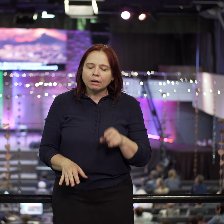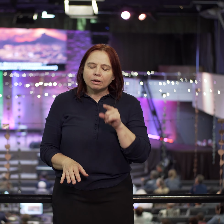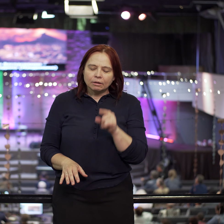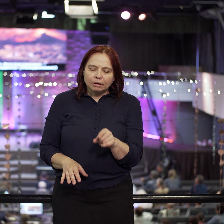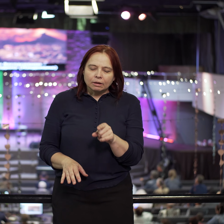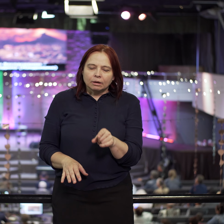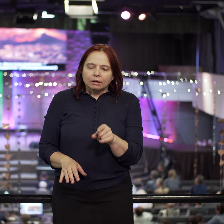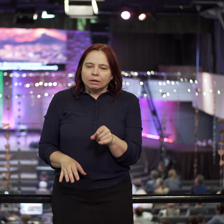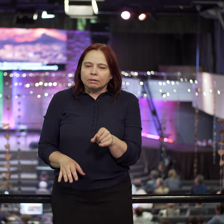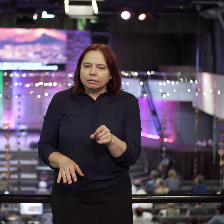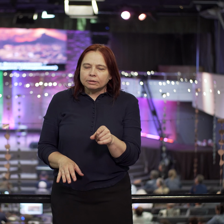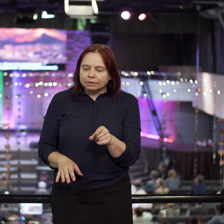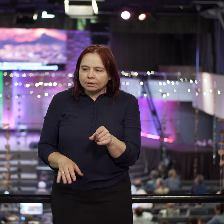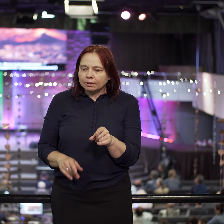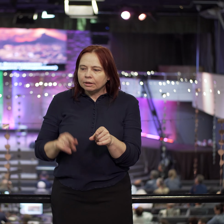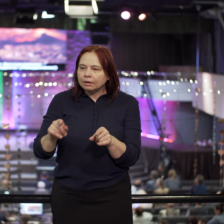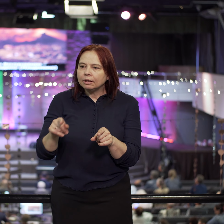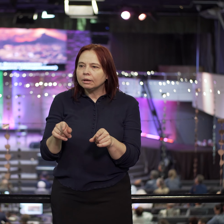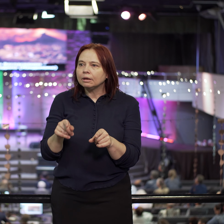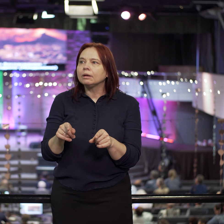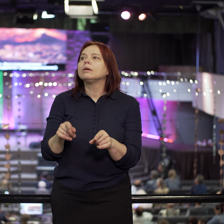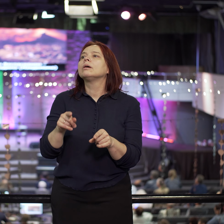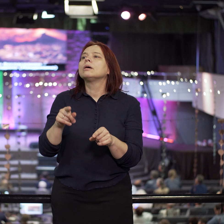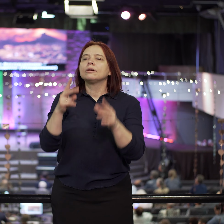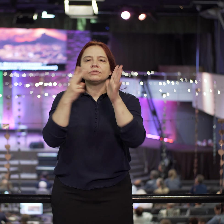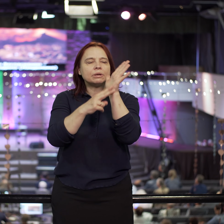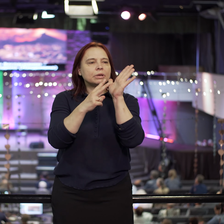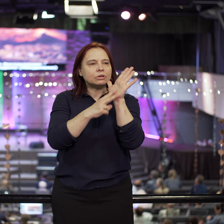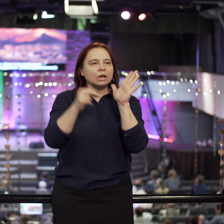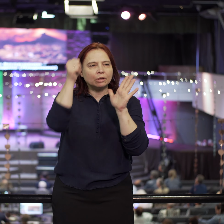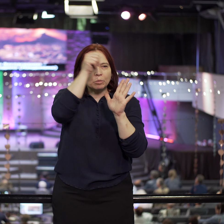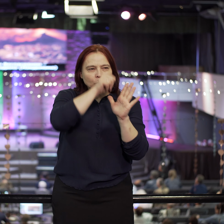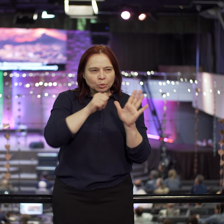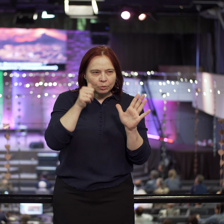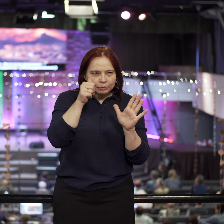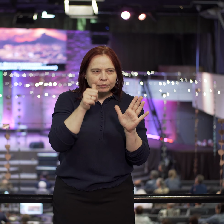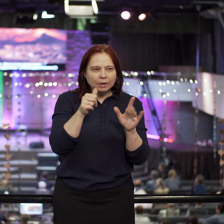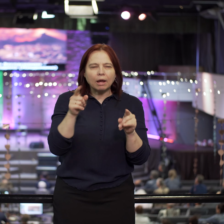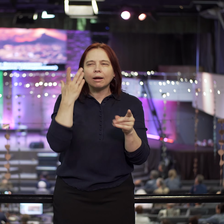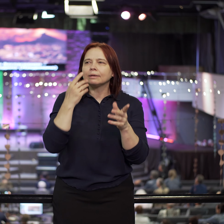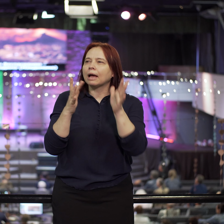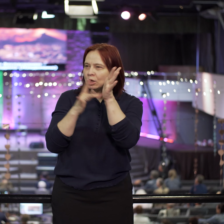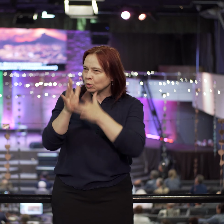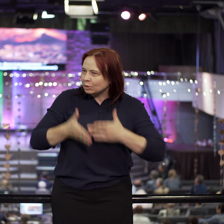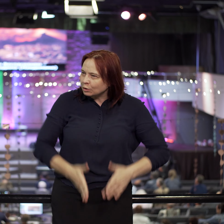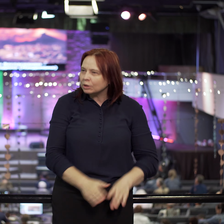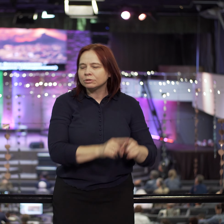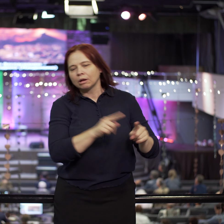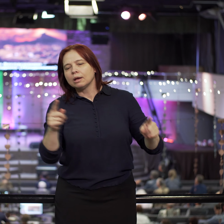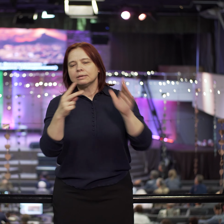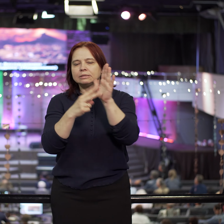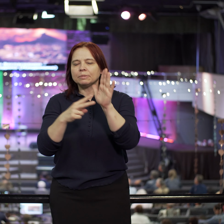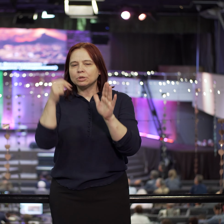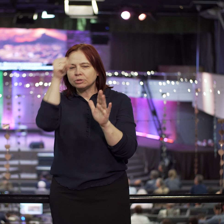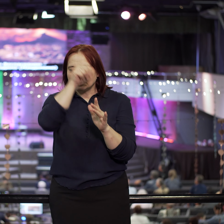Нагдимон – это еврейское слово. Но вообще его имя – Бани. Кто бы понял, это культура того